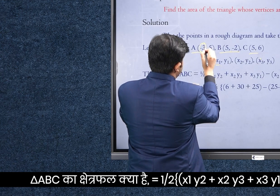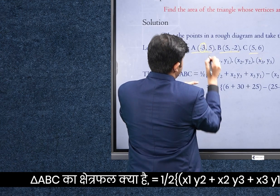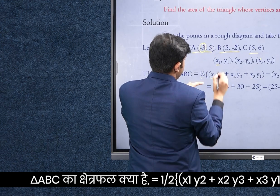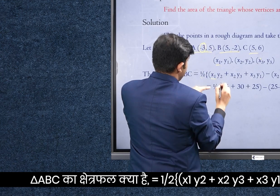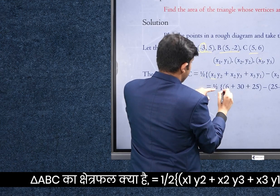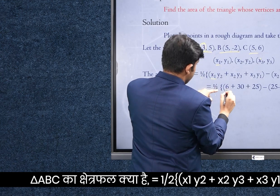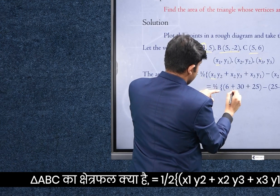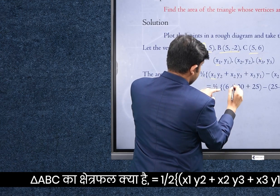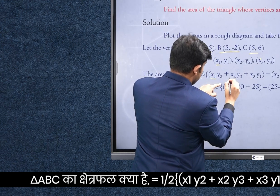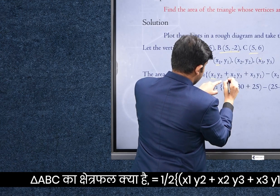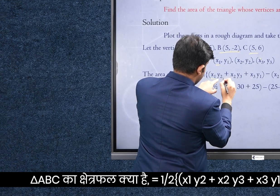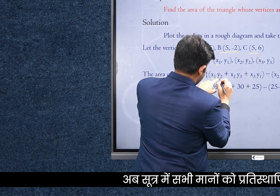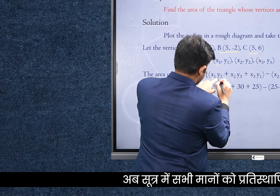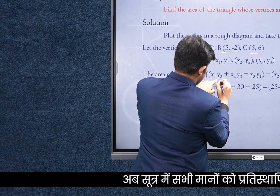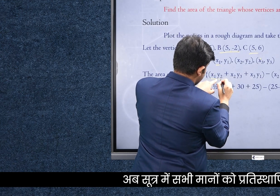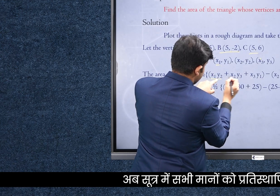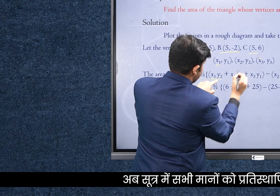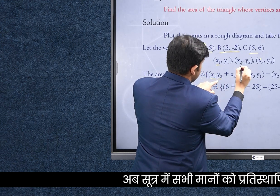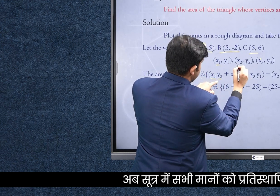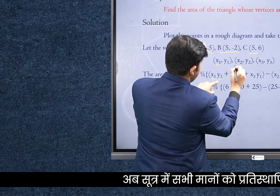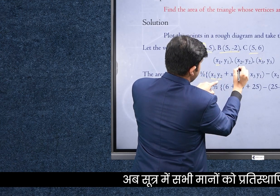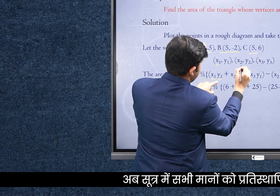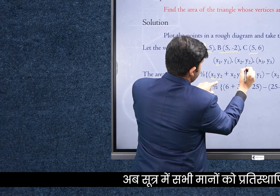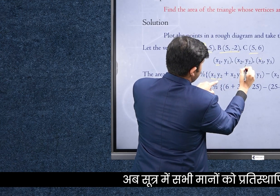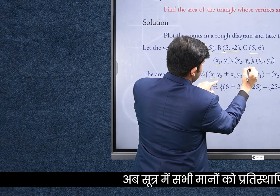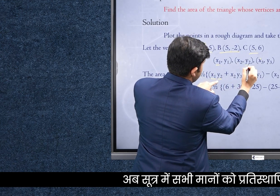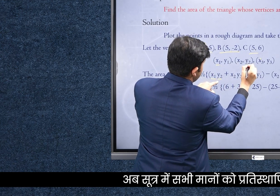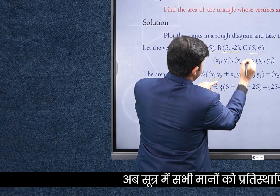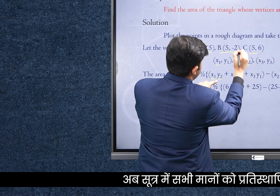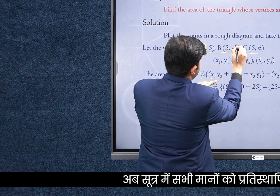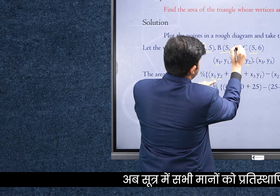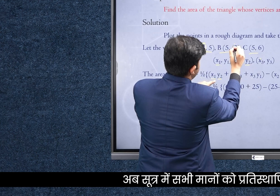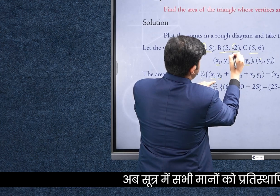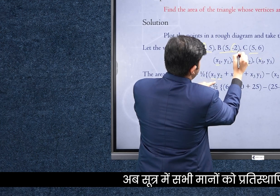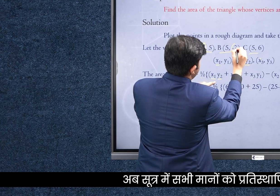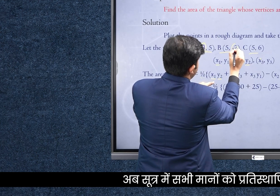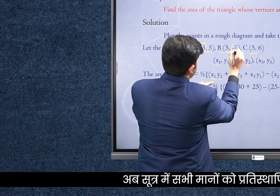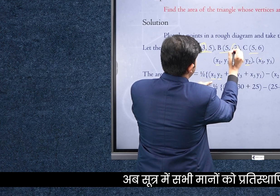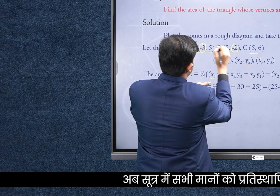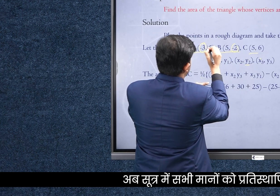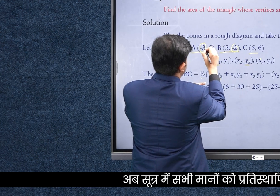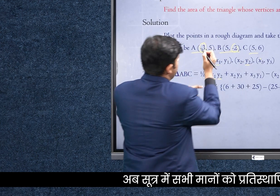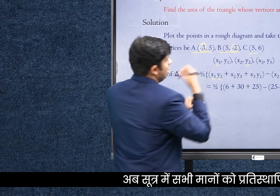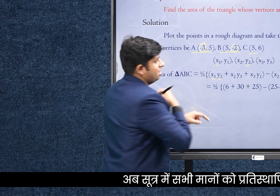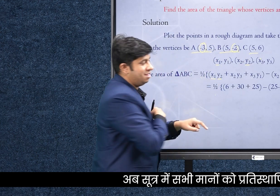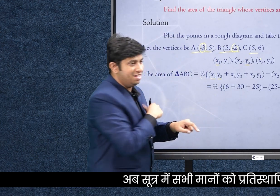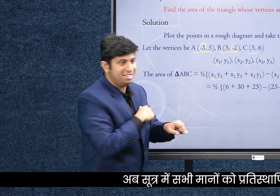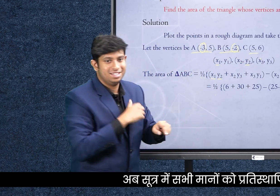क्लोज। अब सूत्र में सभी मानों को प्रतिस्थापित करें।